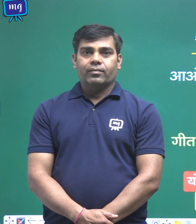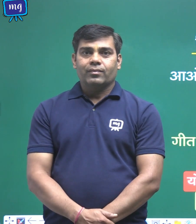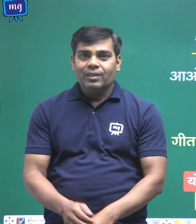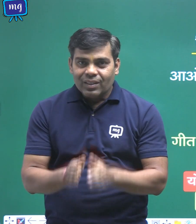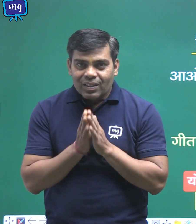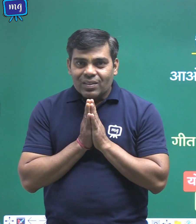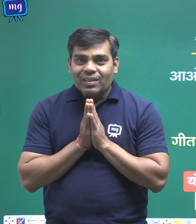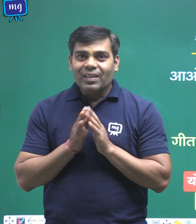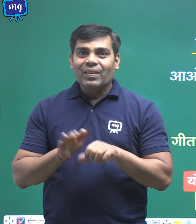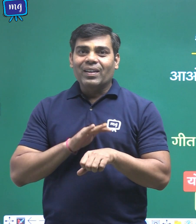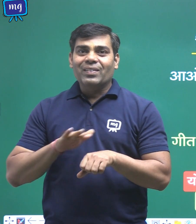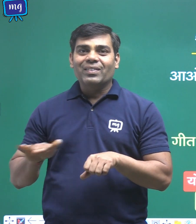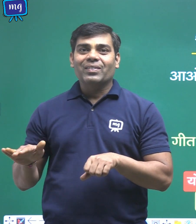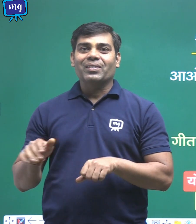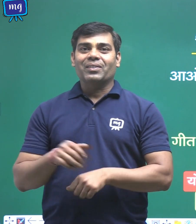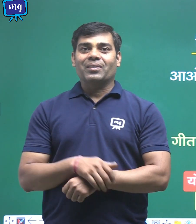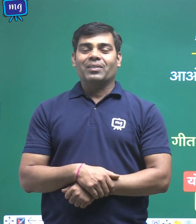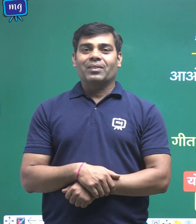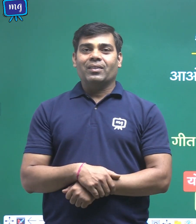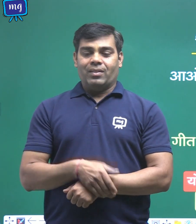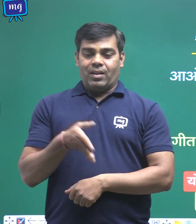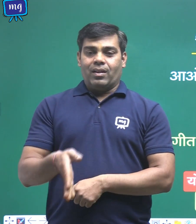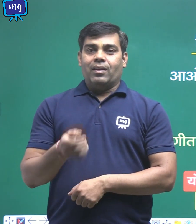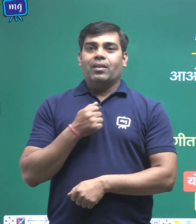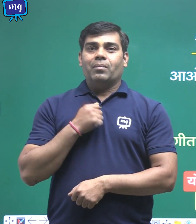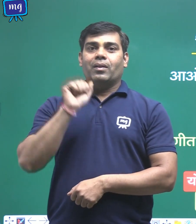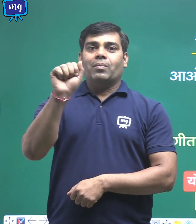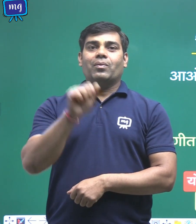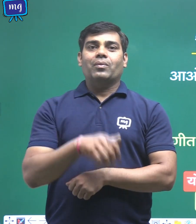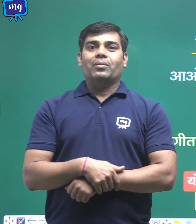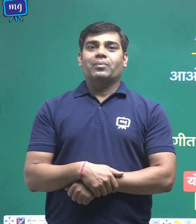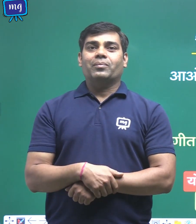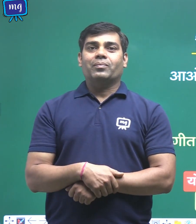नमस्ते प्यारे बच्चों। आज हम आपको